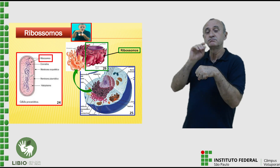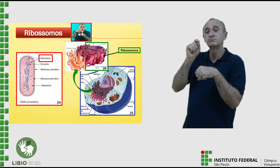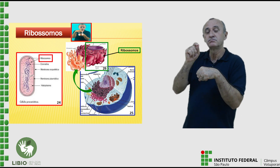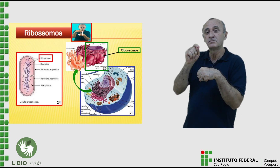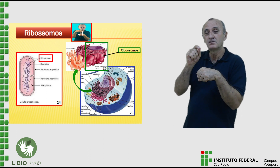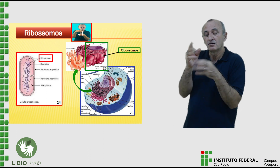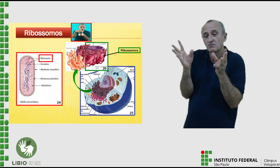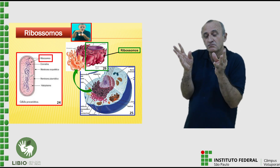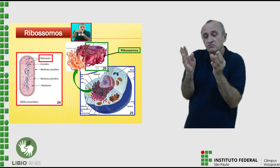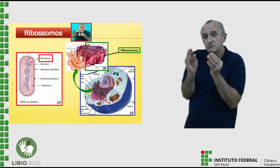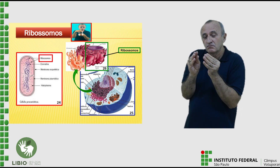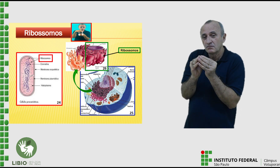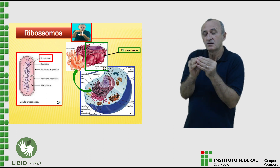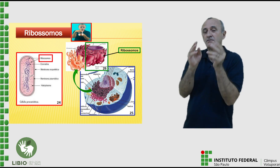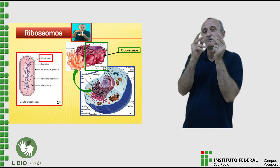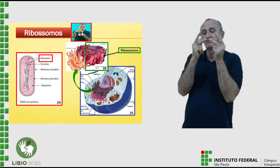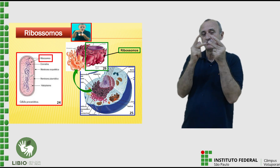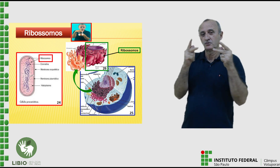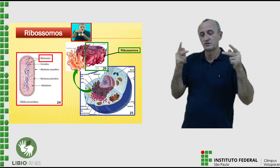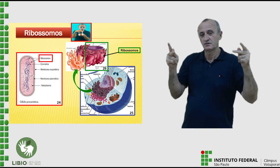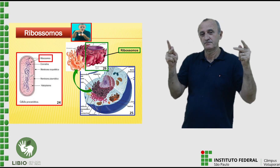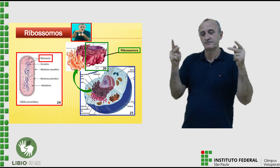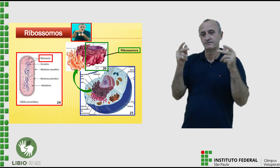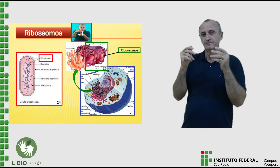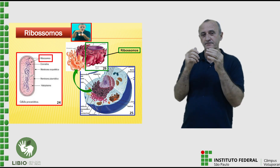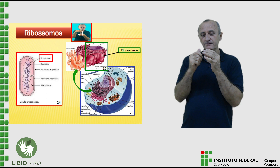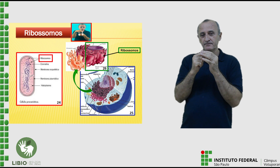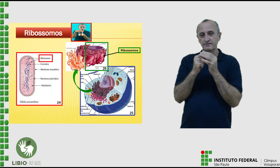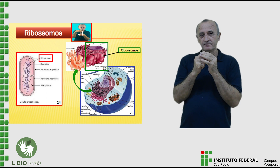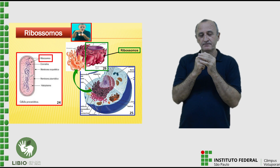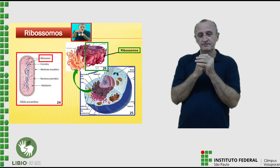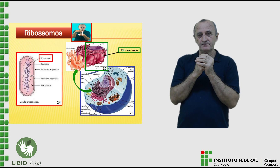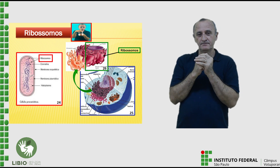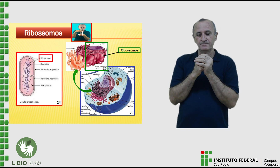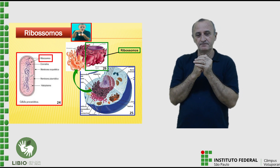é sintetizar proteínas.